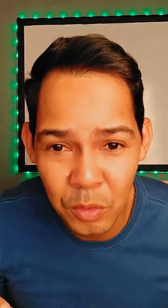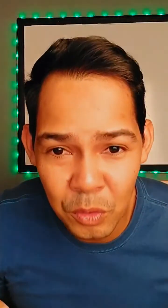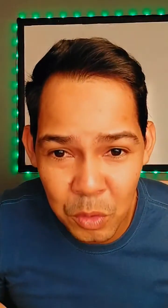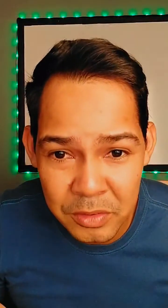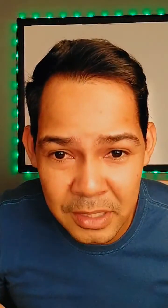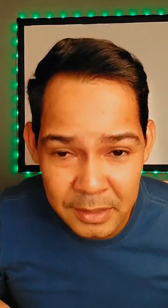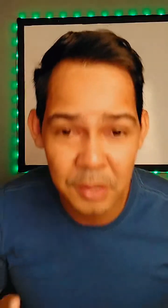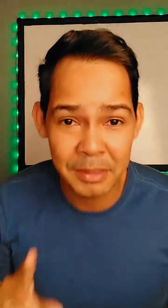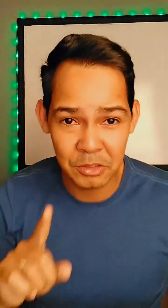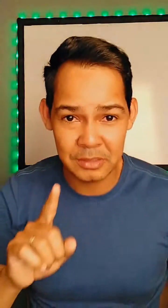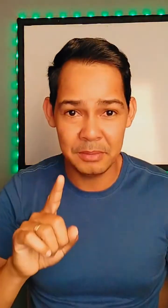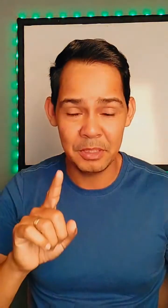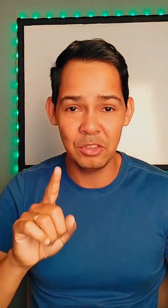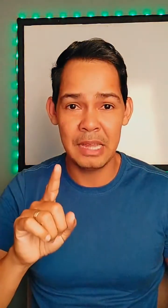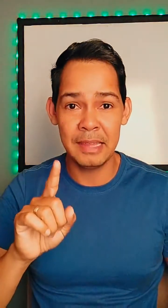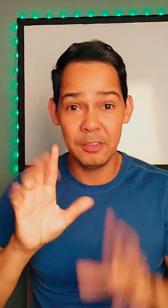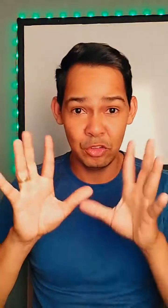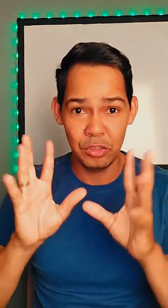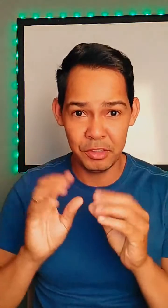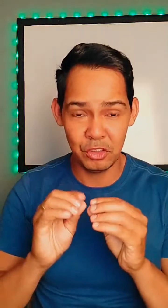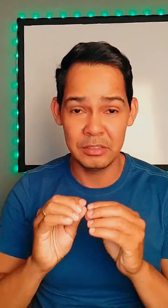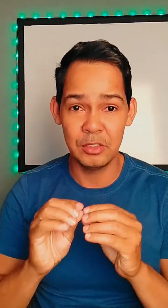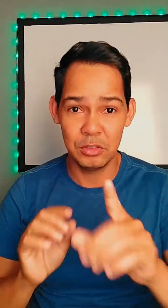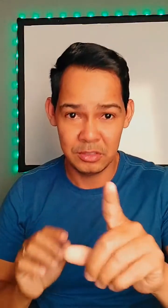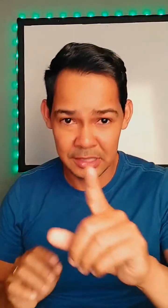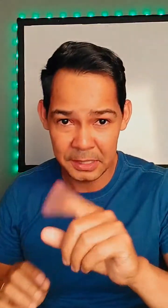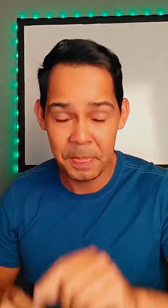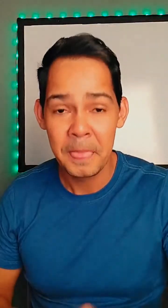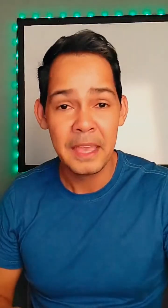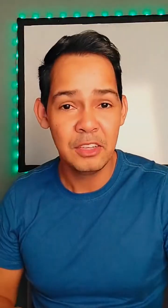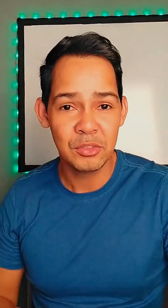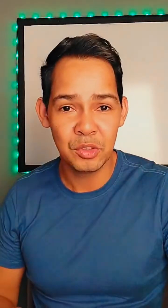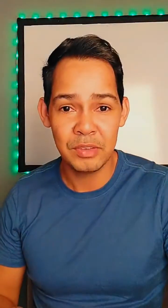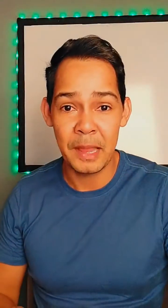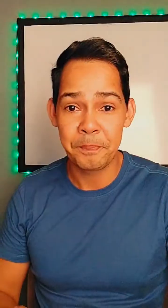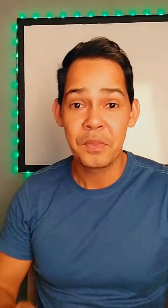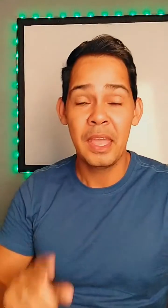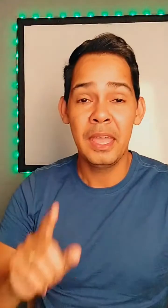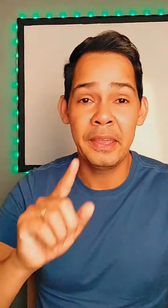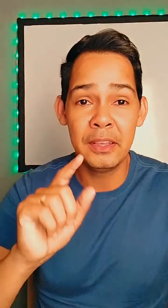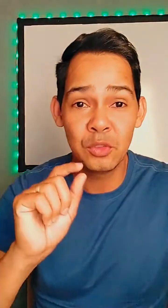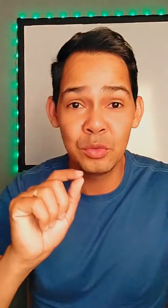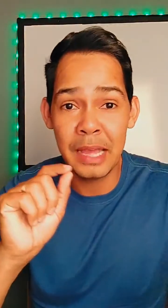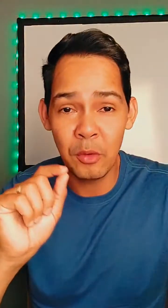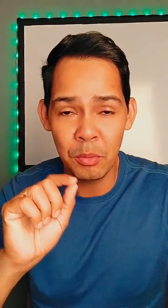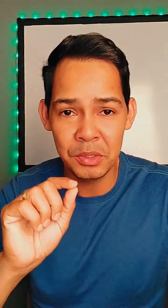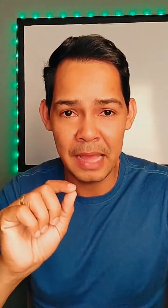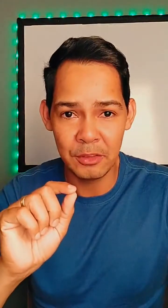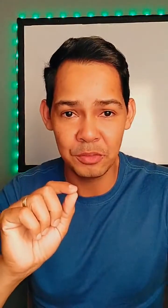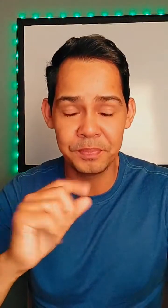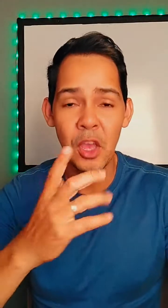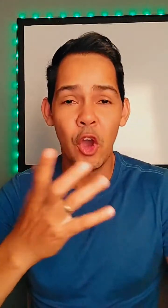Ô Sandra, eu tenho uma dica assim para te dar, tá? Deixa eu só fechar esse raciocínio aqui e já vou te falar. Estudar em comunidade.